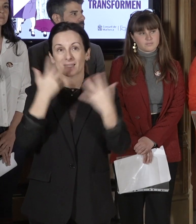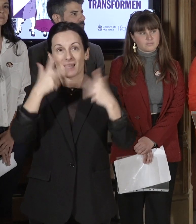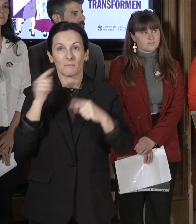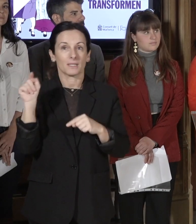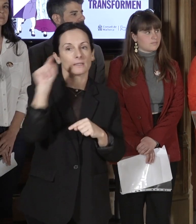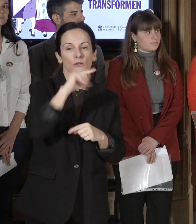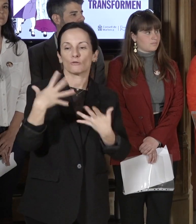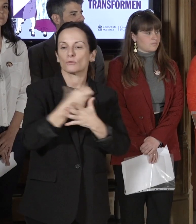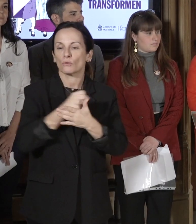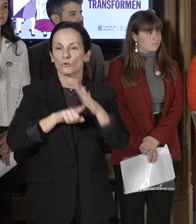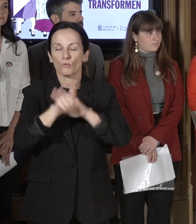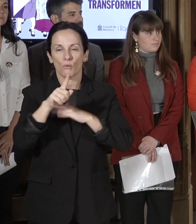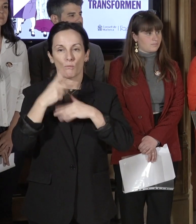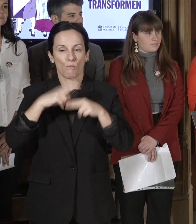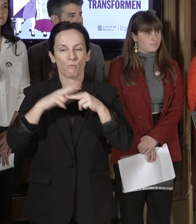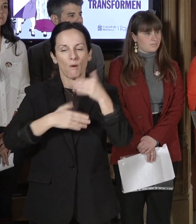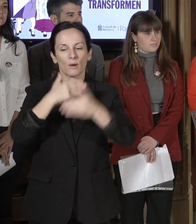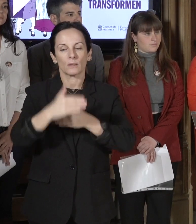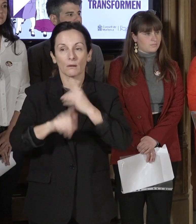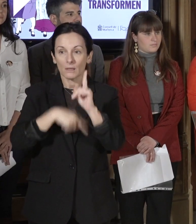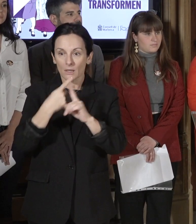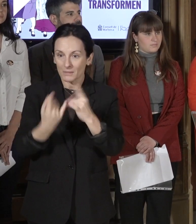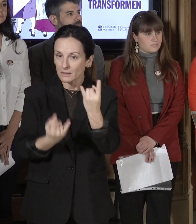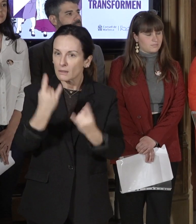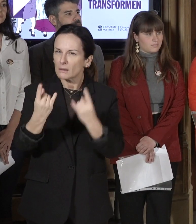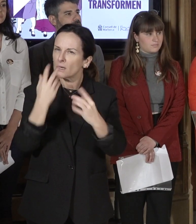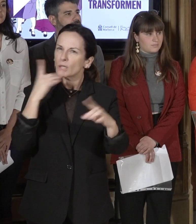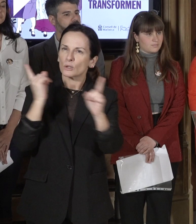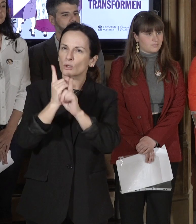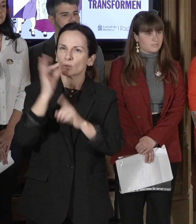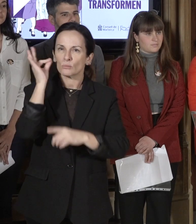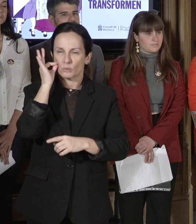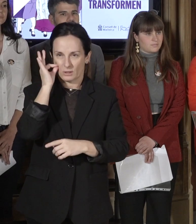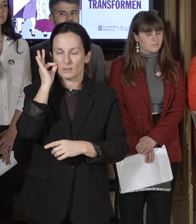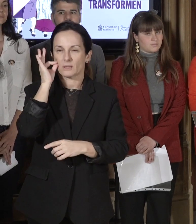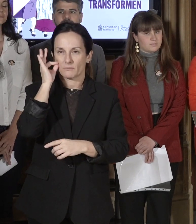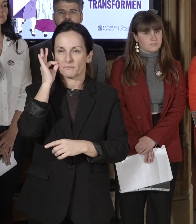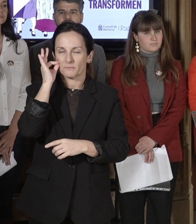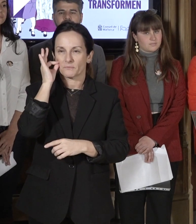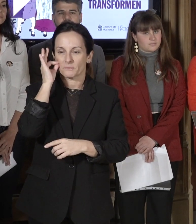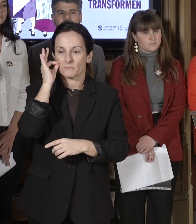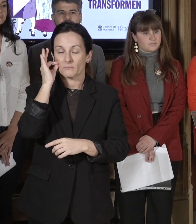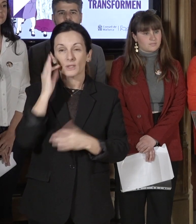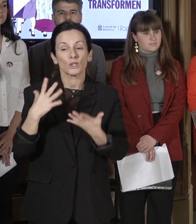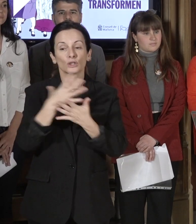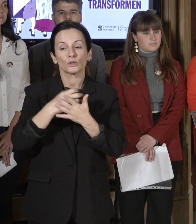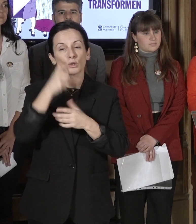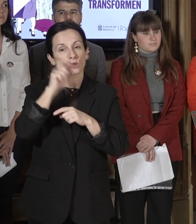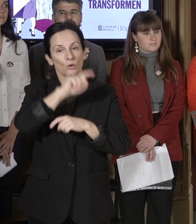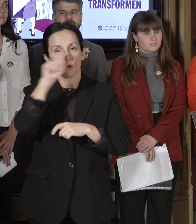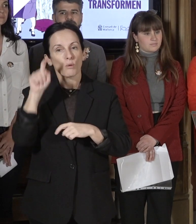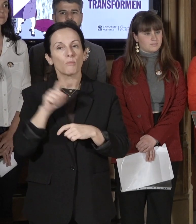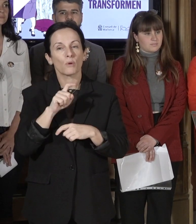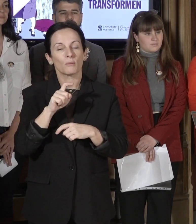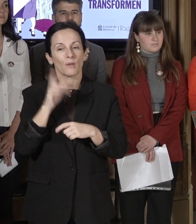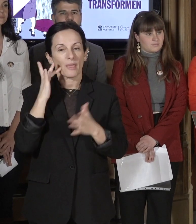administracions, sinó també per les reaccions adverses a les vindicacions de les dones que han patit. A tots els pobles i a tots els municipis se celebren el 8